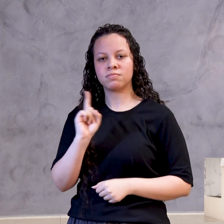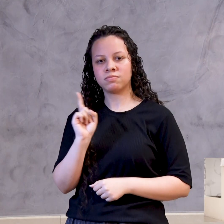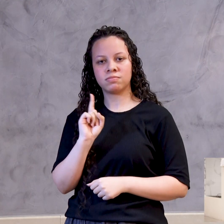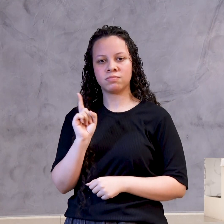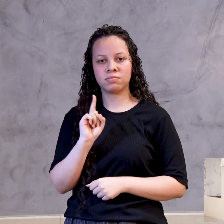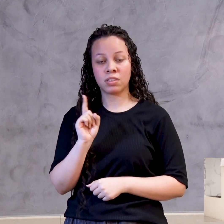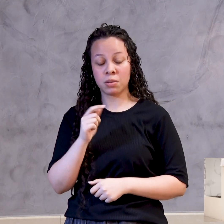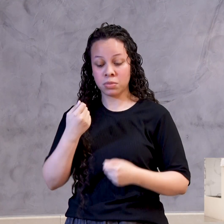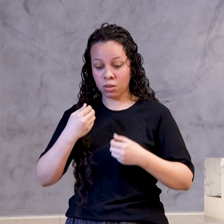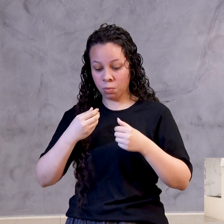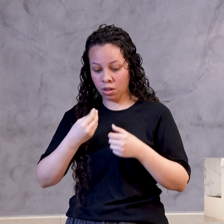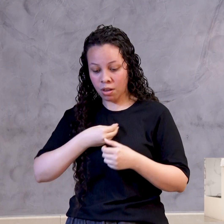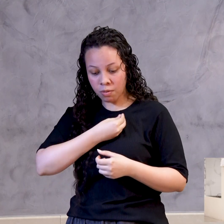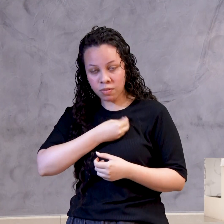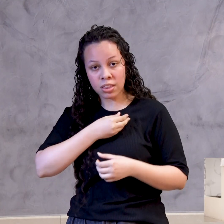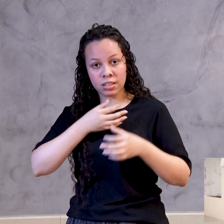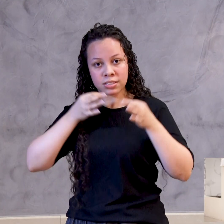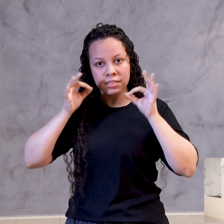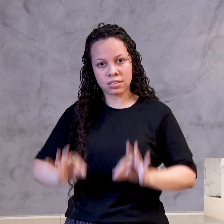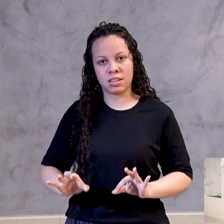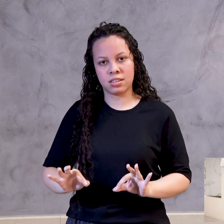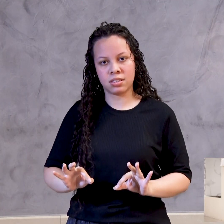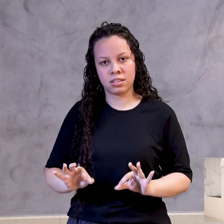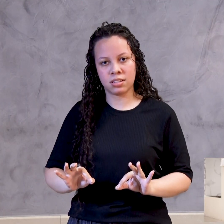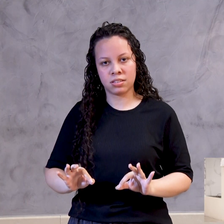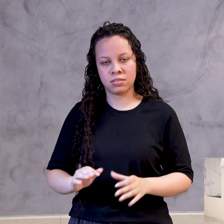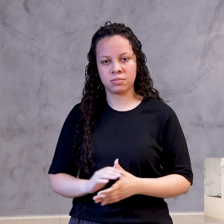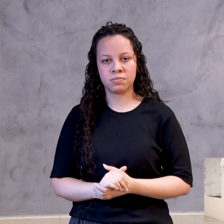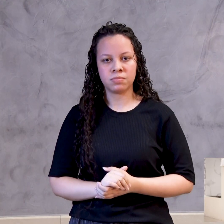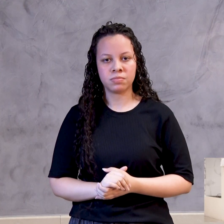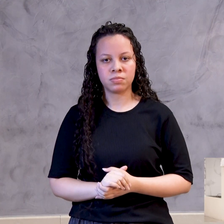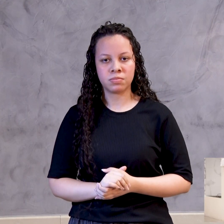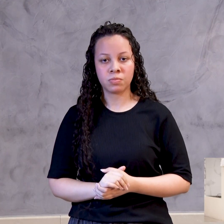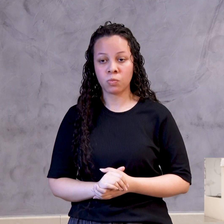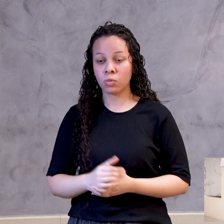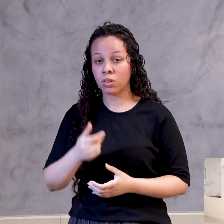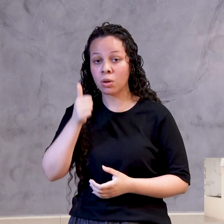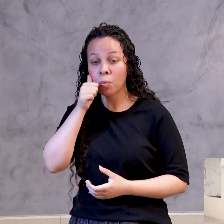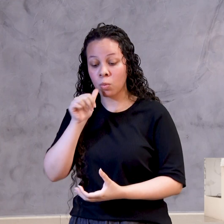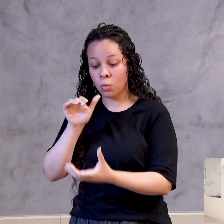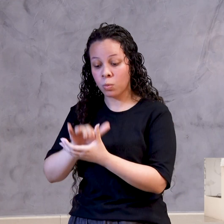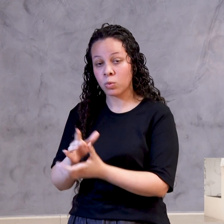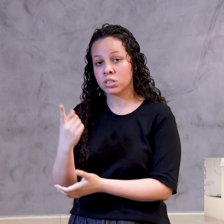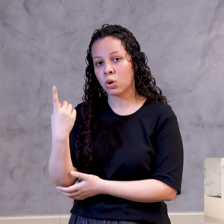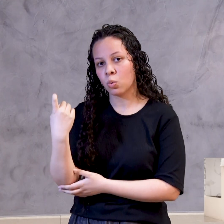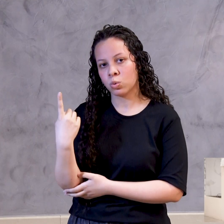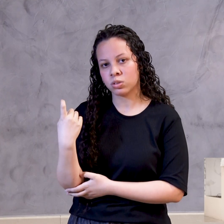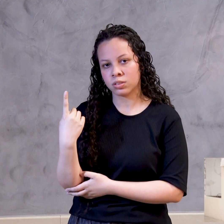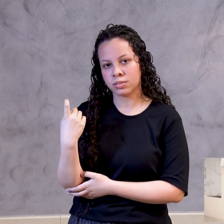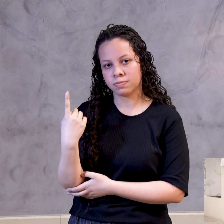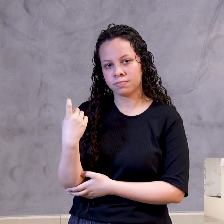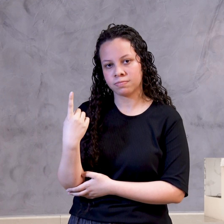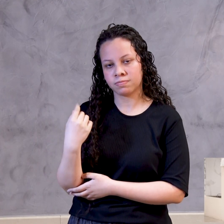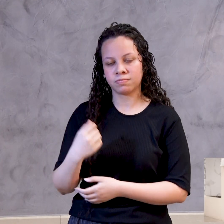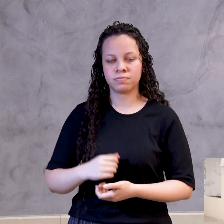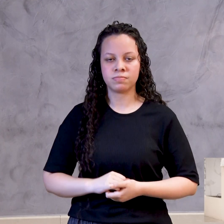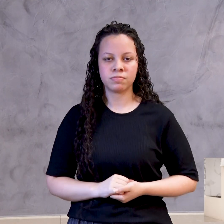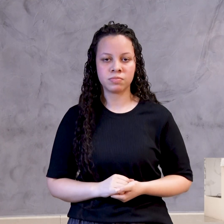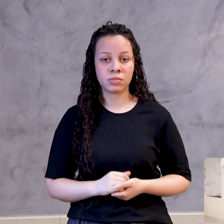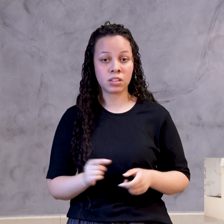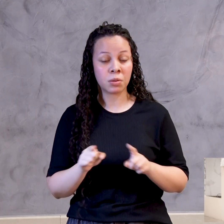sem testemunha. Testemunhos. Marido de uma mulher. E aí você observa as igrejas